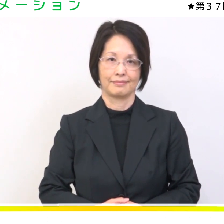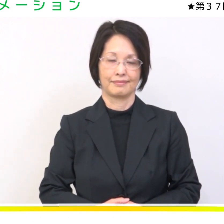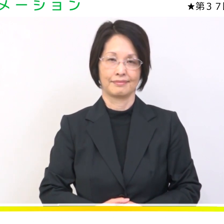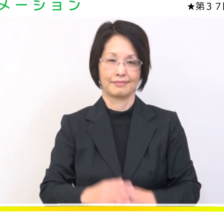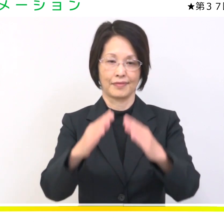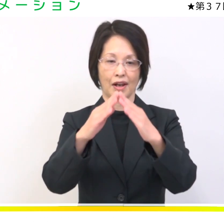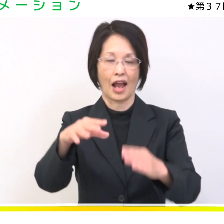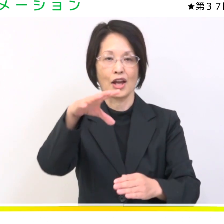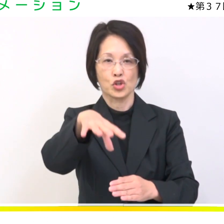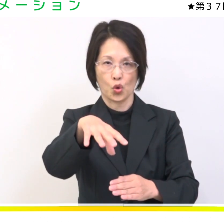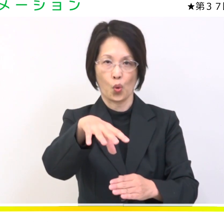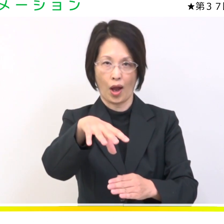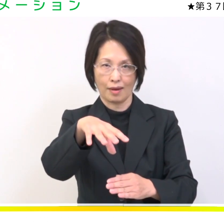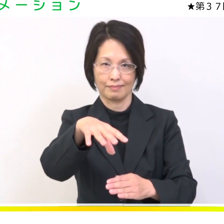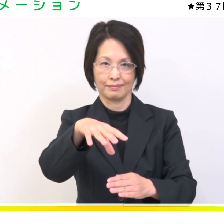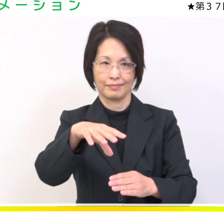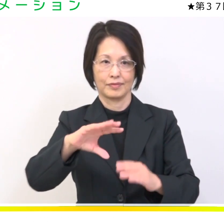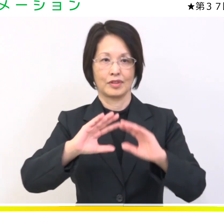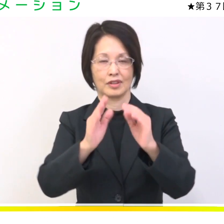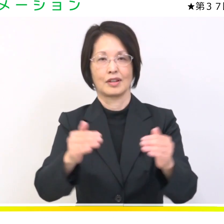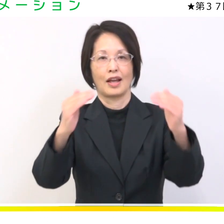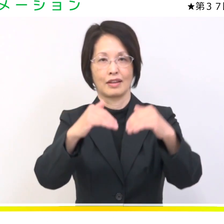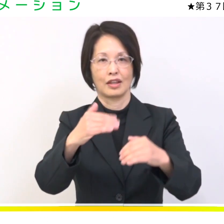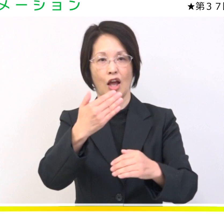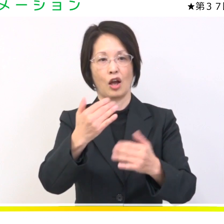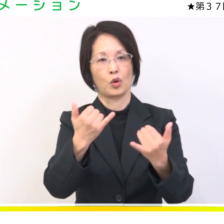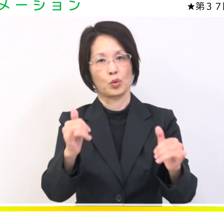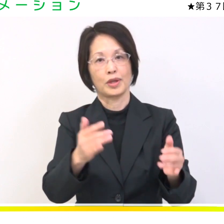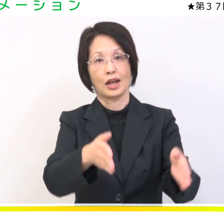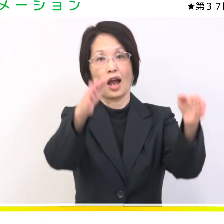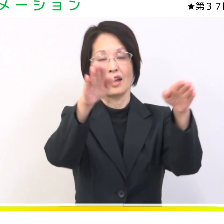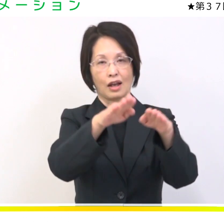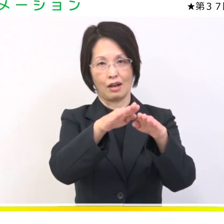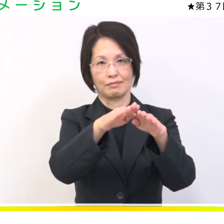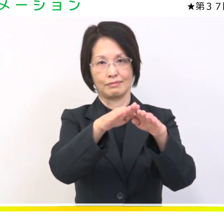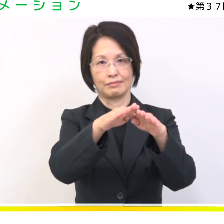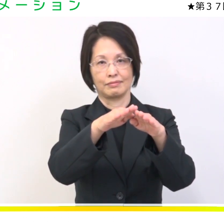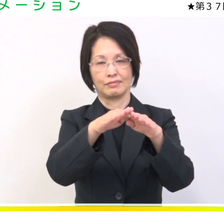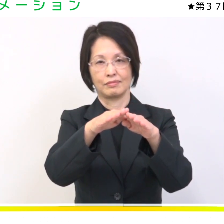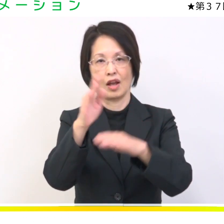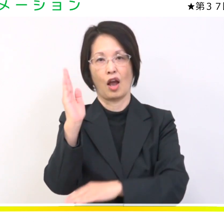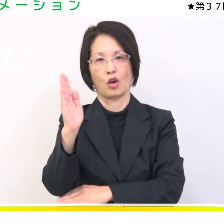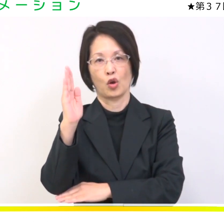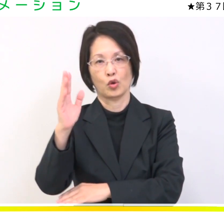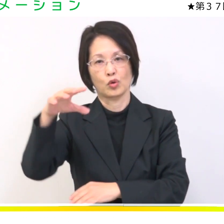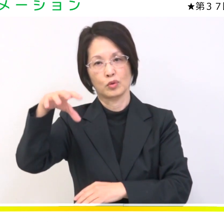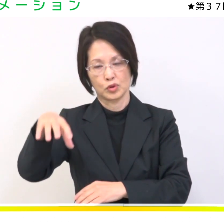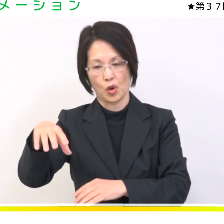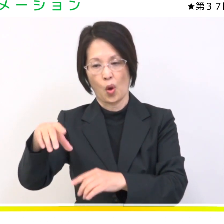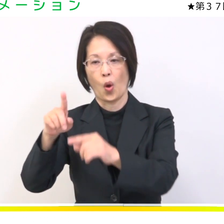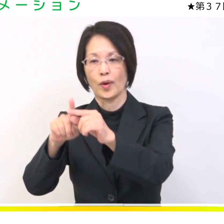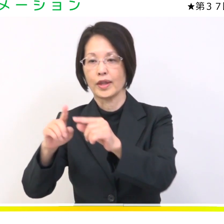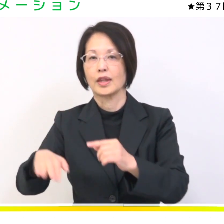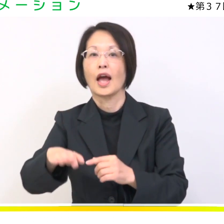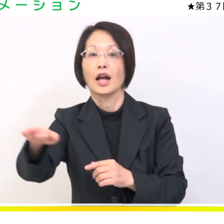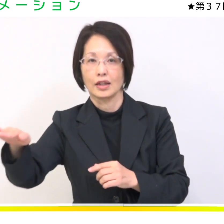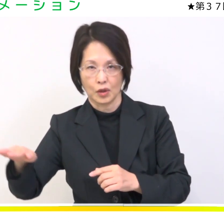会場は世田谷区民会館および区役所中にはです